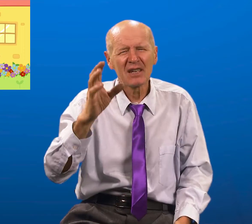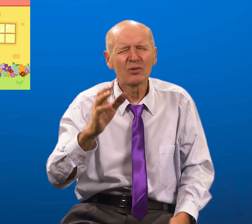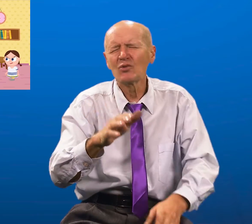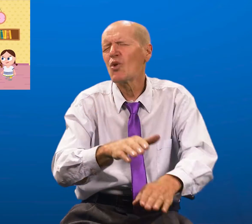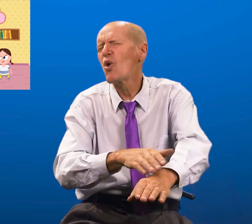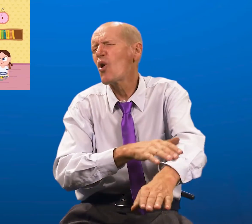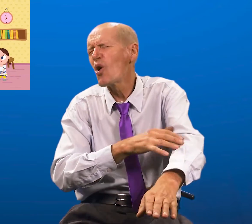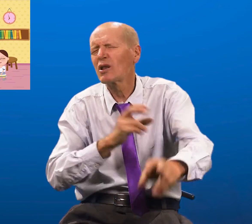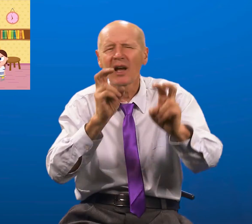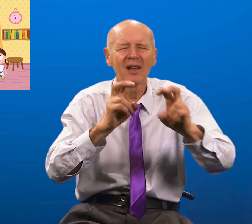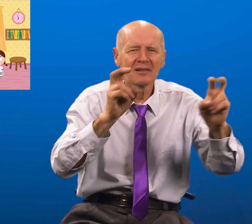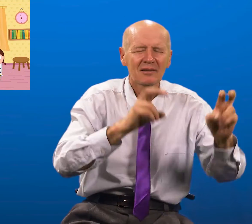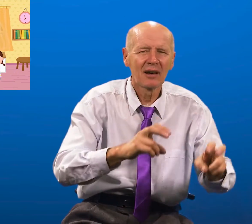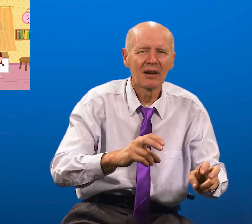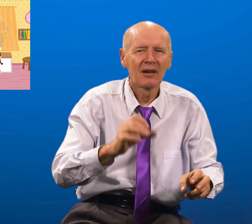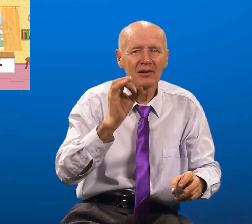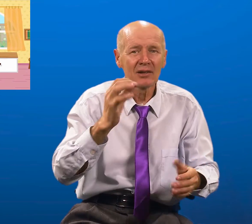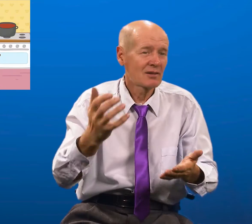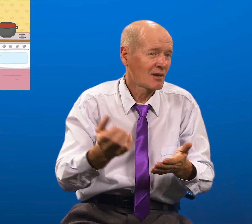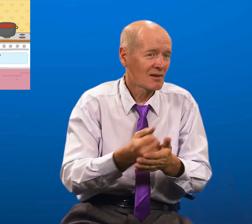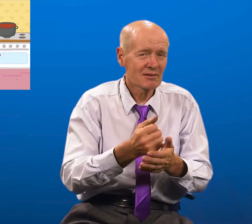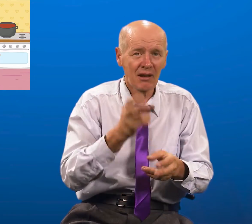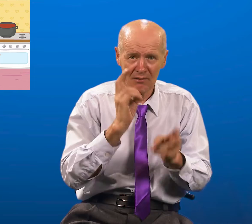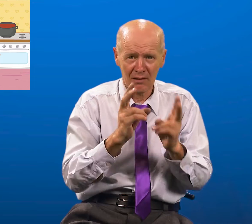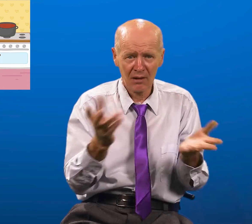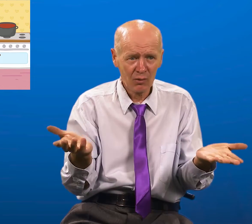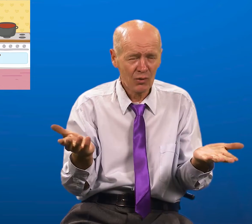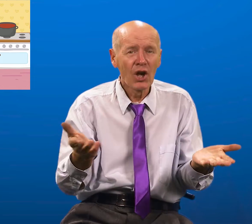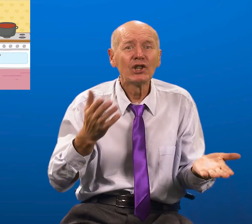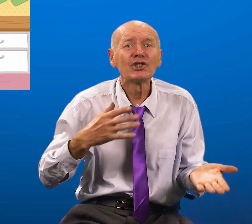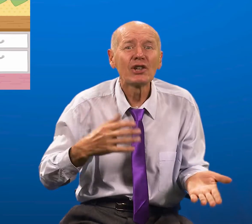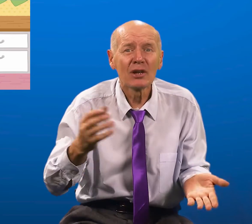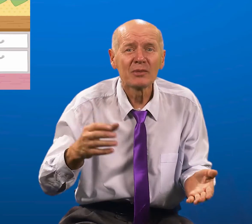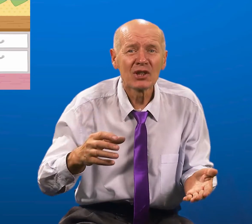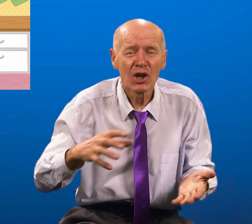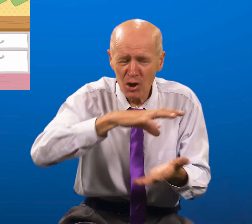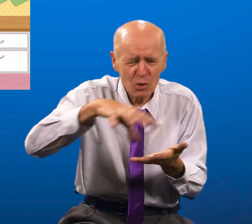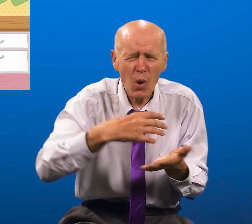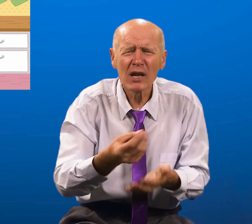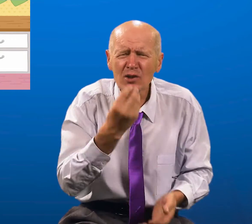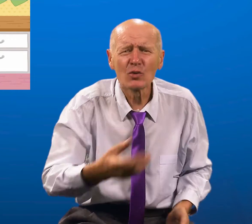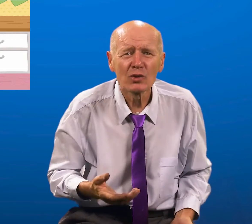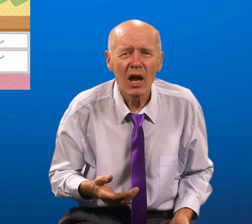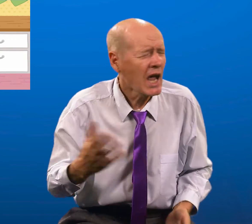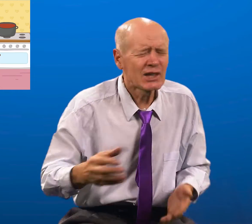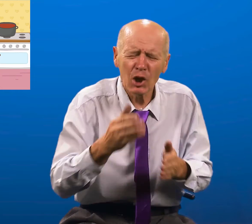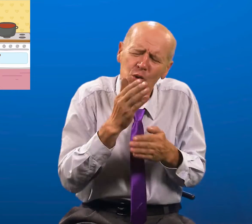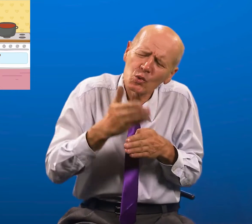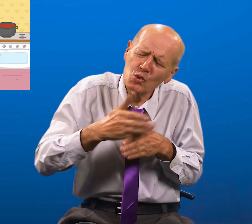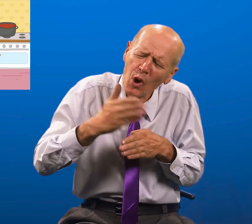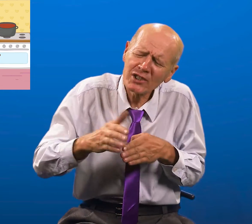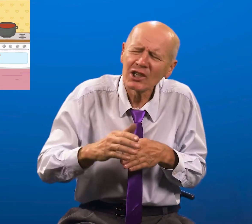искать долго, пока Глаша не обнаружила ее на кухне. Зачем ты доела этот торт? Этот кусочек был ничей.